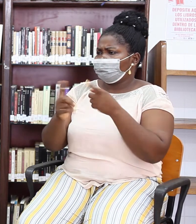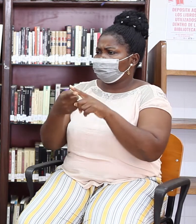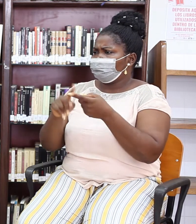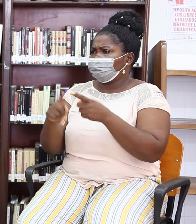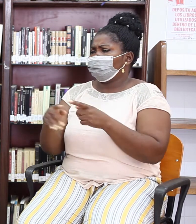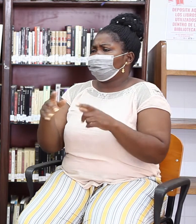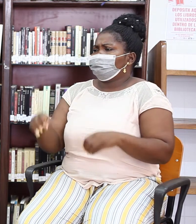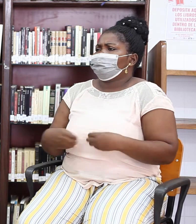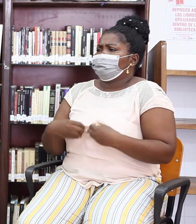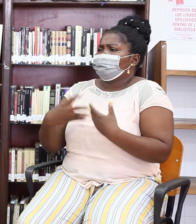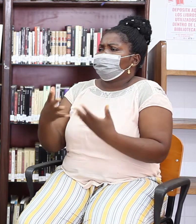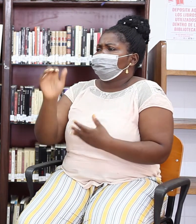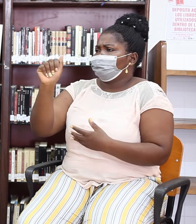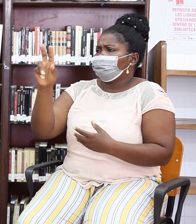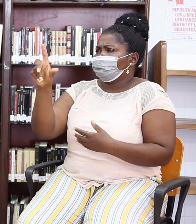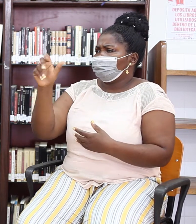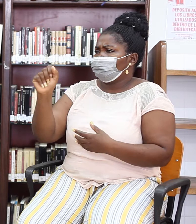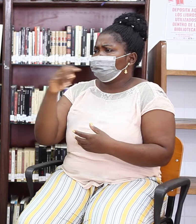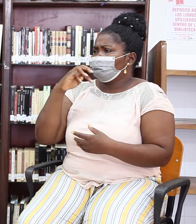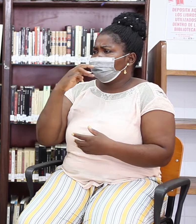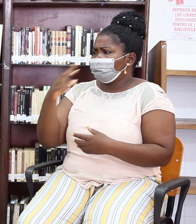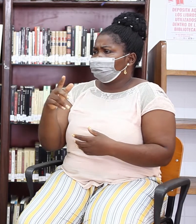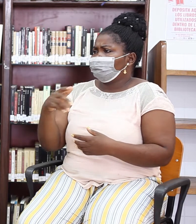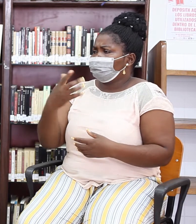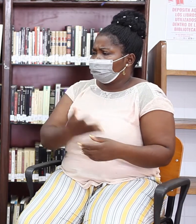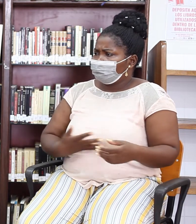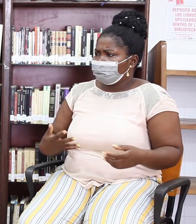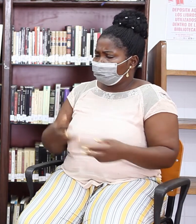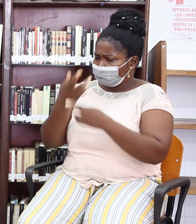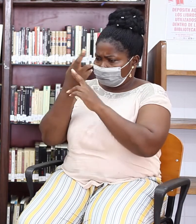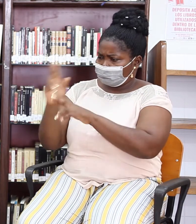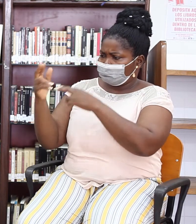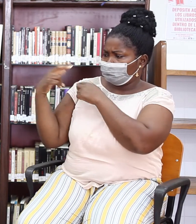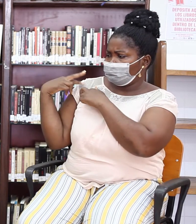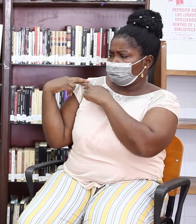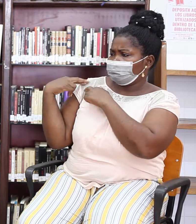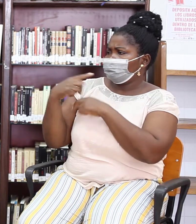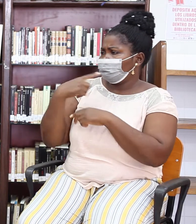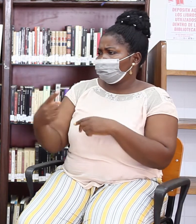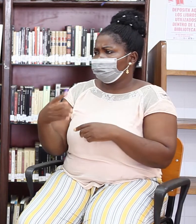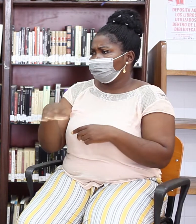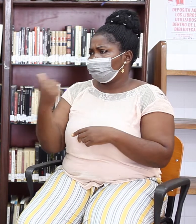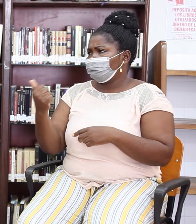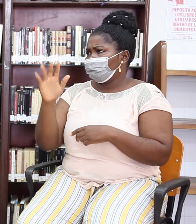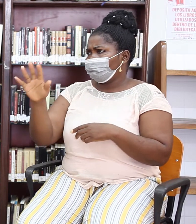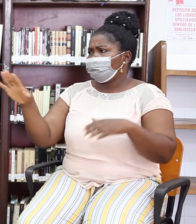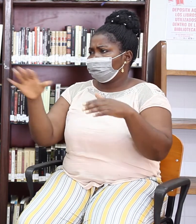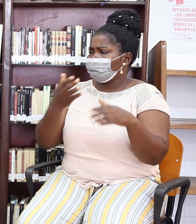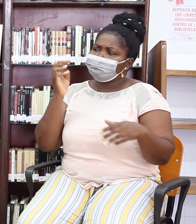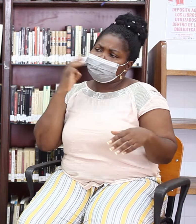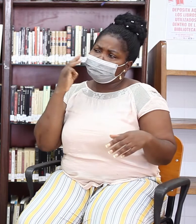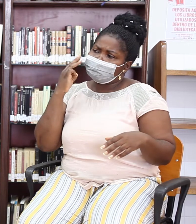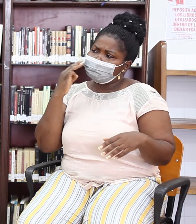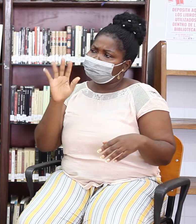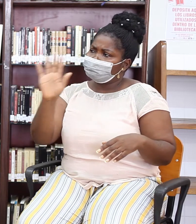del alma. Esta amiga también era una mujer muy responsable, que solo se lo contó a su madre